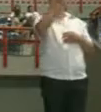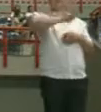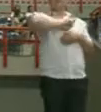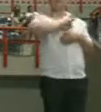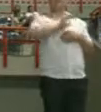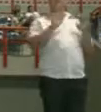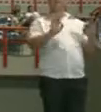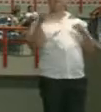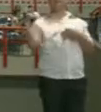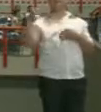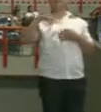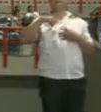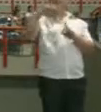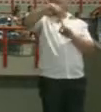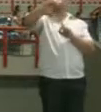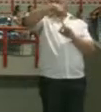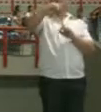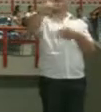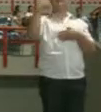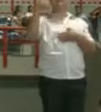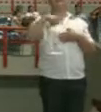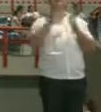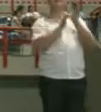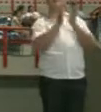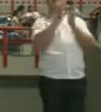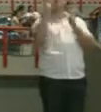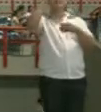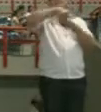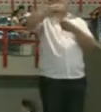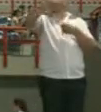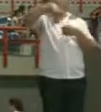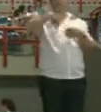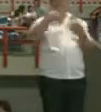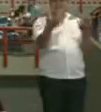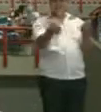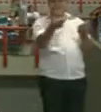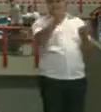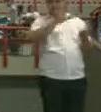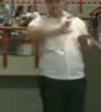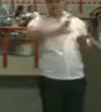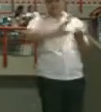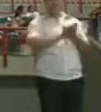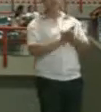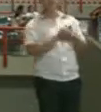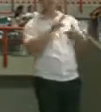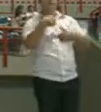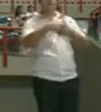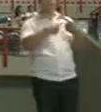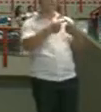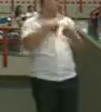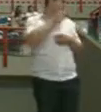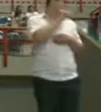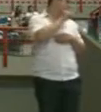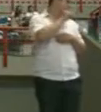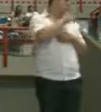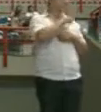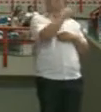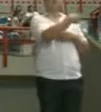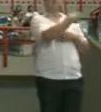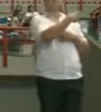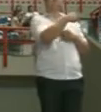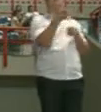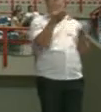Tem ali guardado um refrigerante Jesus, bem geladinho, lá no Maranhão. Qual é a segunda alternativa dada a Madalena?